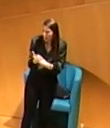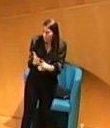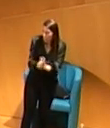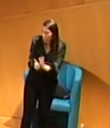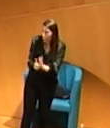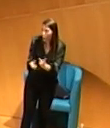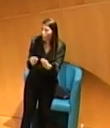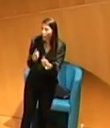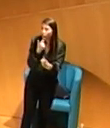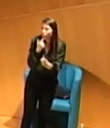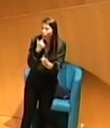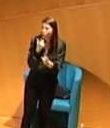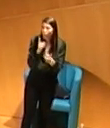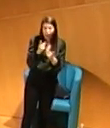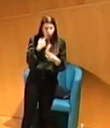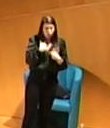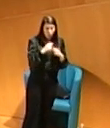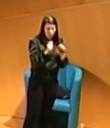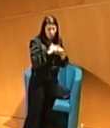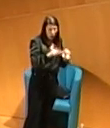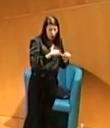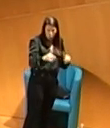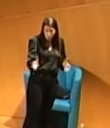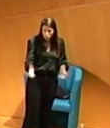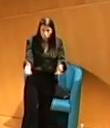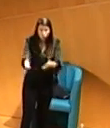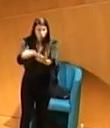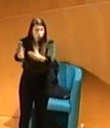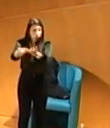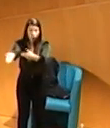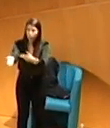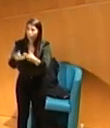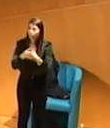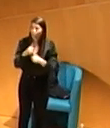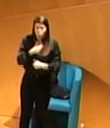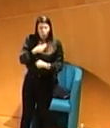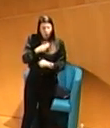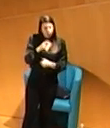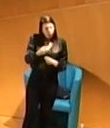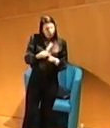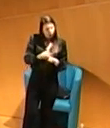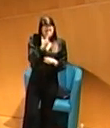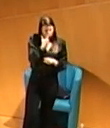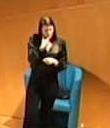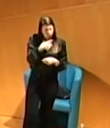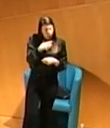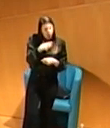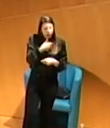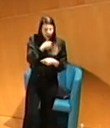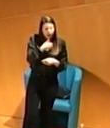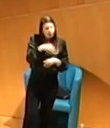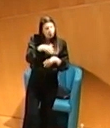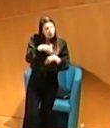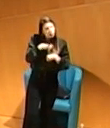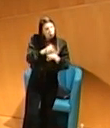sans nous il pourra aussi se passer des choses, et moi je commence à accepter cette chose là en me disant que